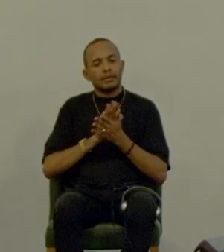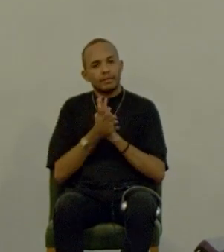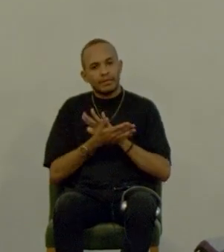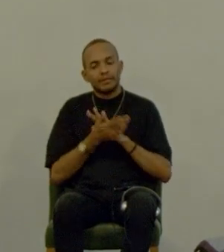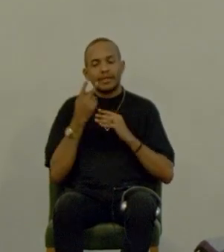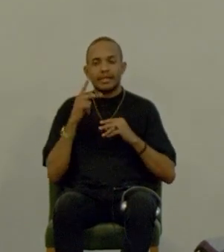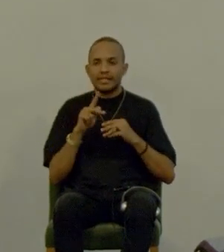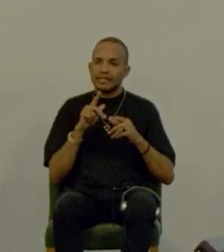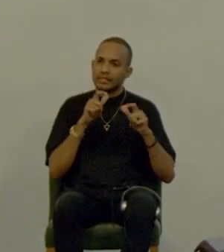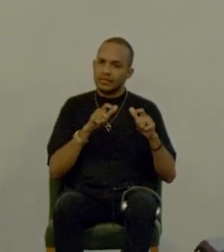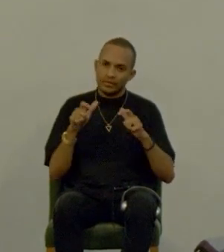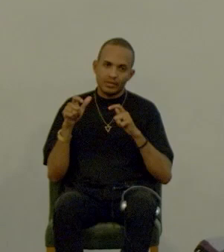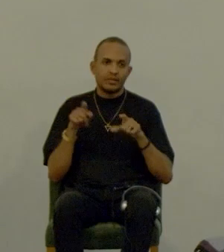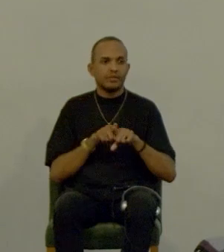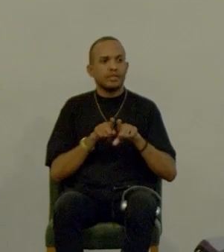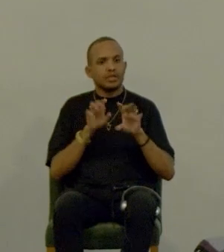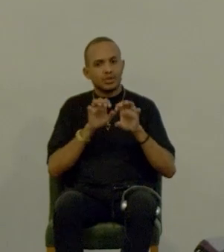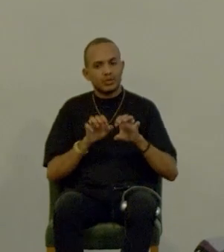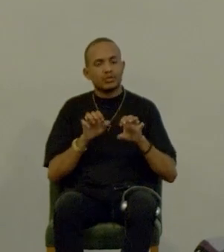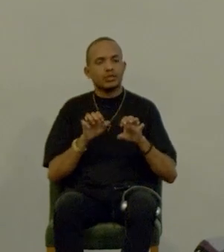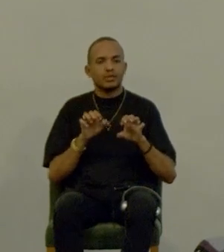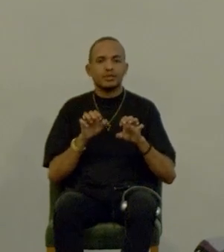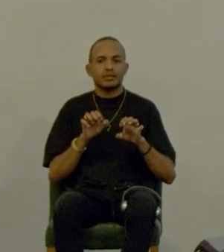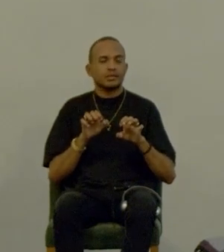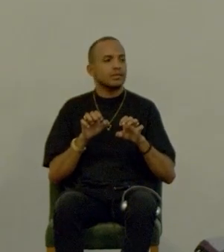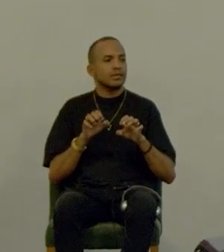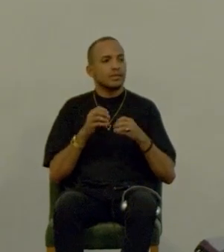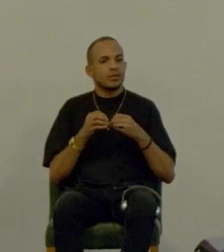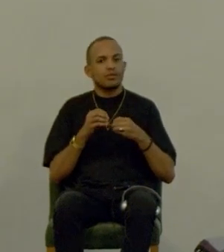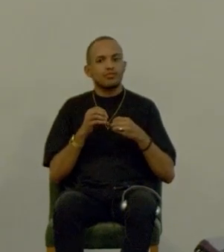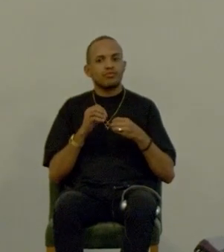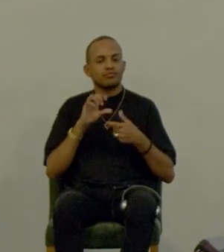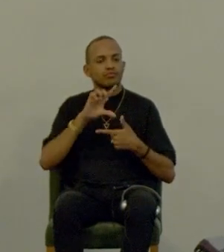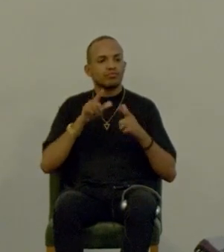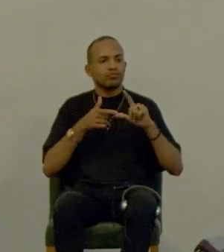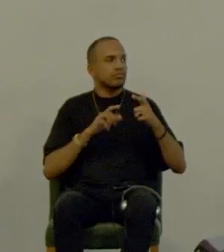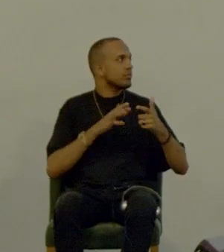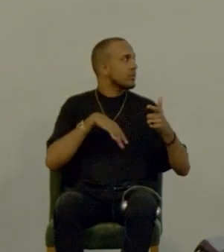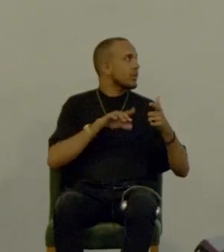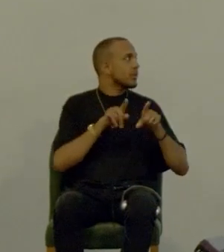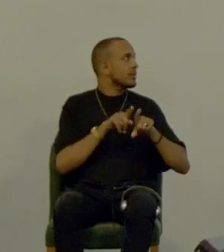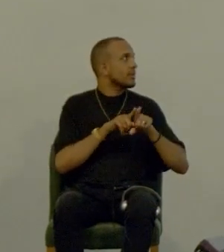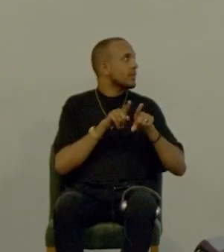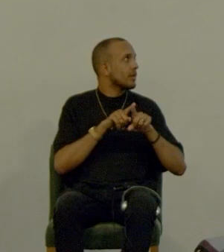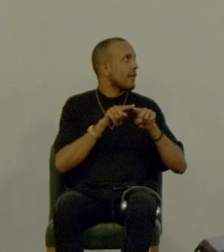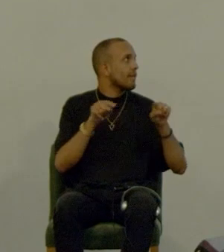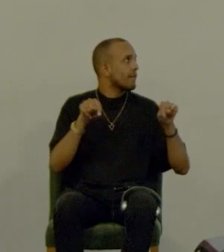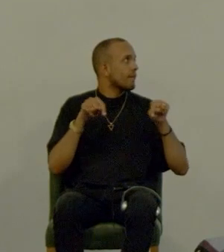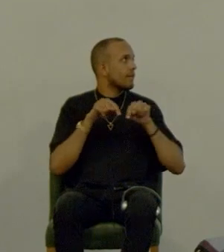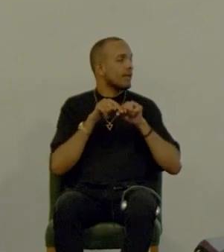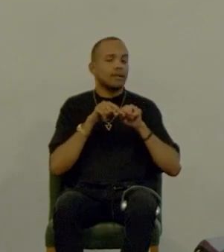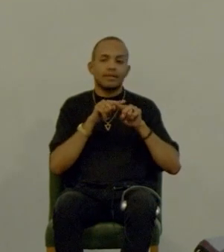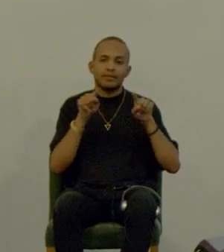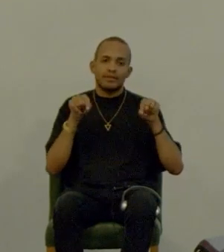E esses sítios são essas estruturas geométricas, quadrangulares ou circulares, formadas por valas